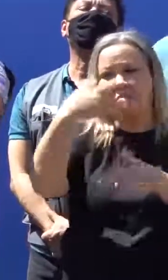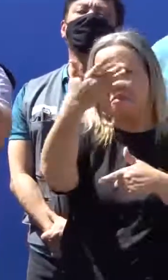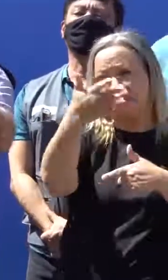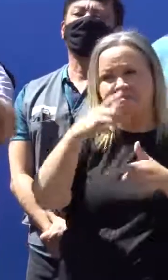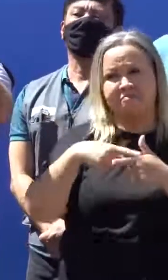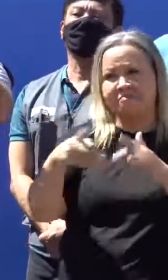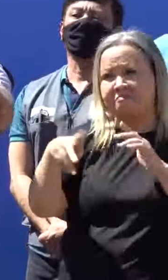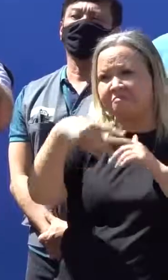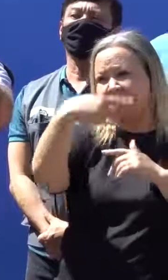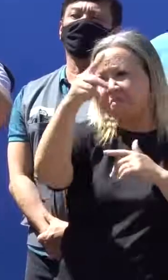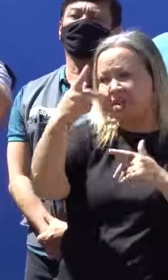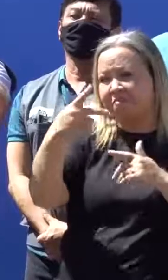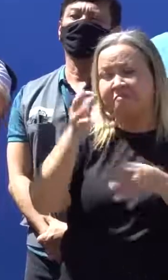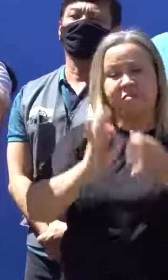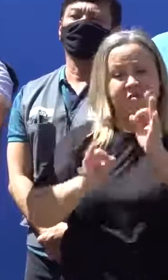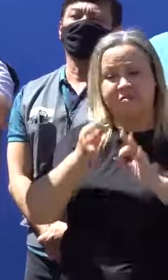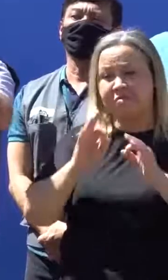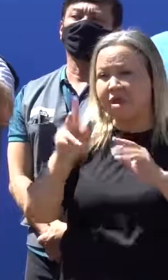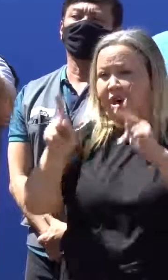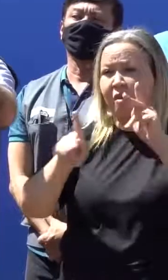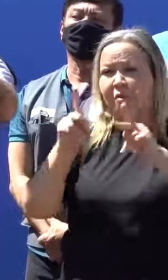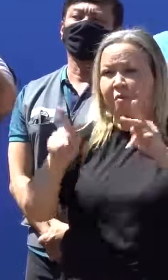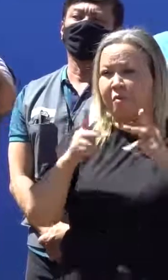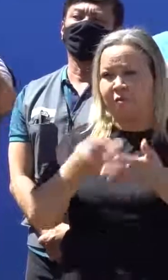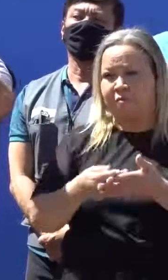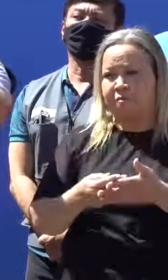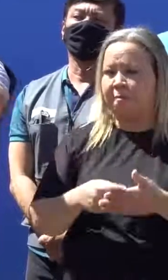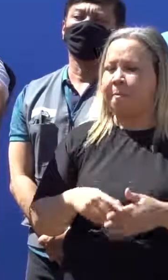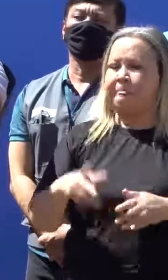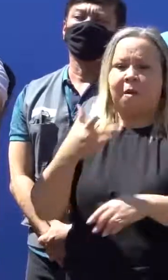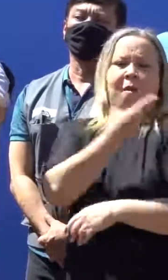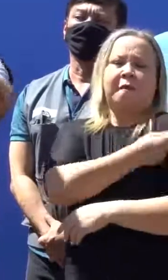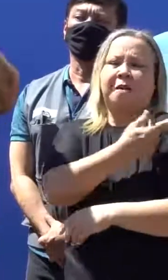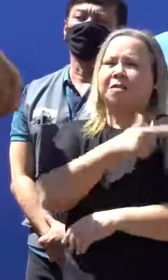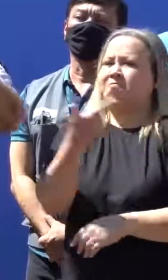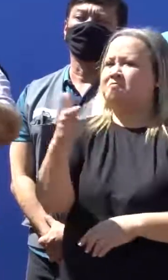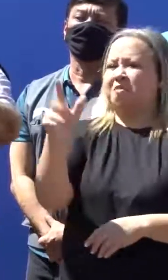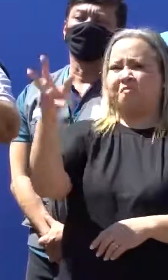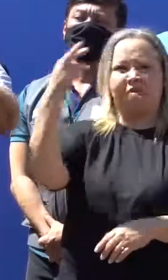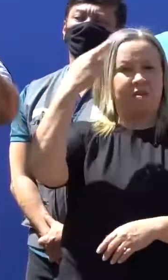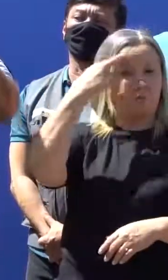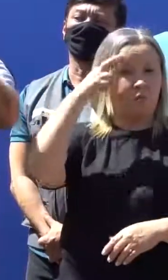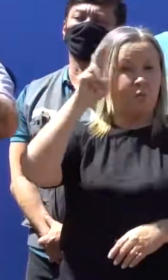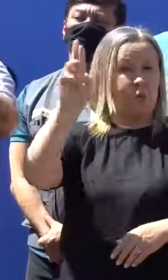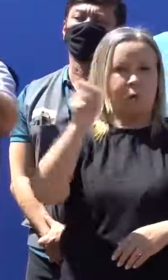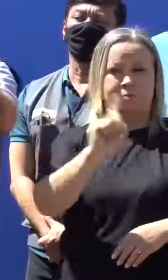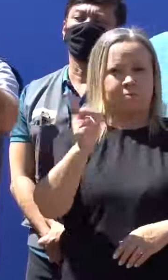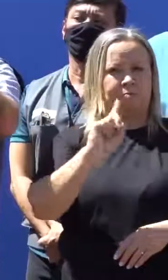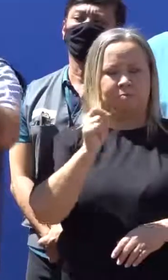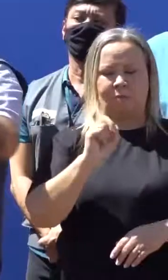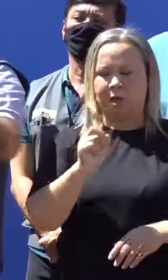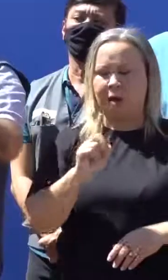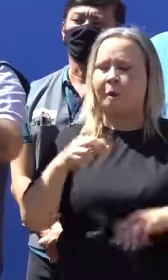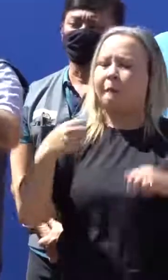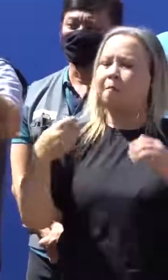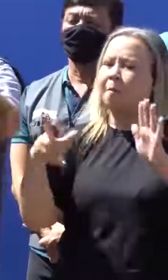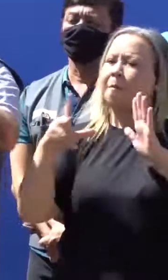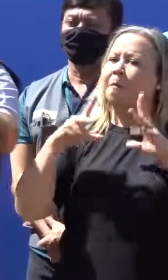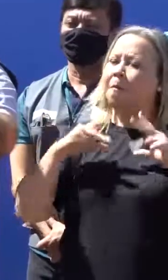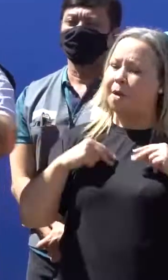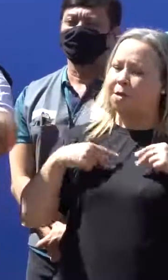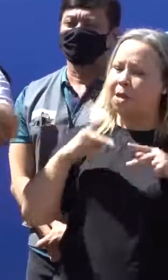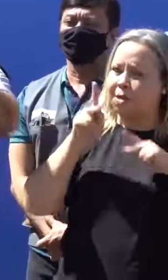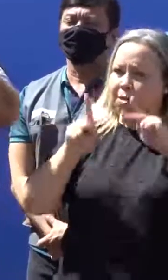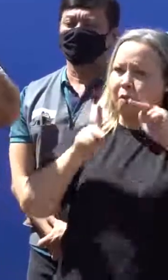É o povo. As vacinas não têm dono, nem pertence a A, B ou C, elas pertencem ao povo brasileiro. E eu,